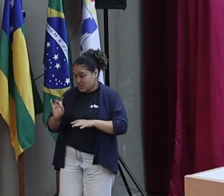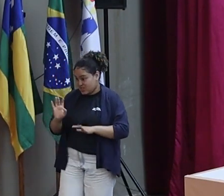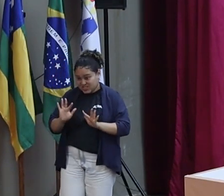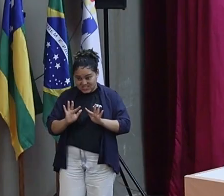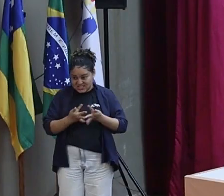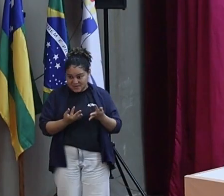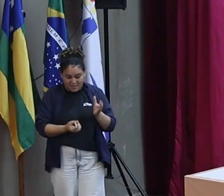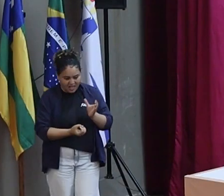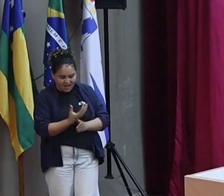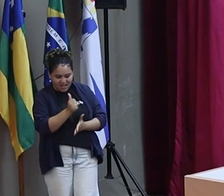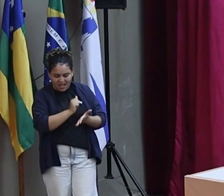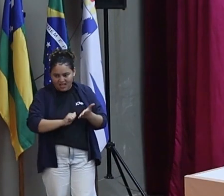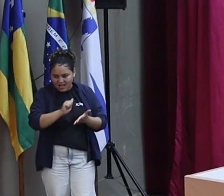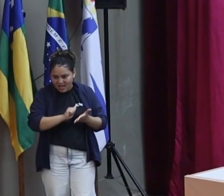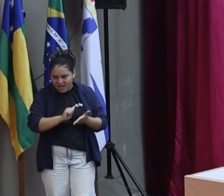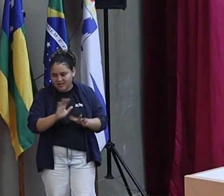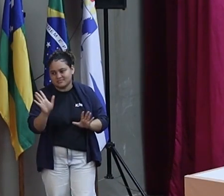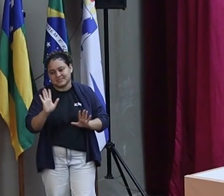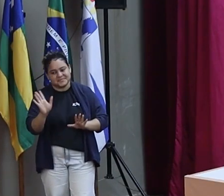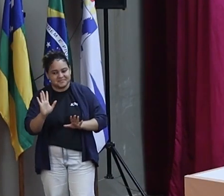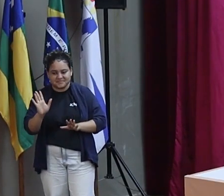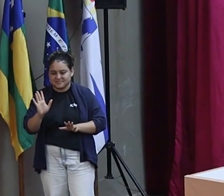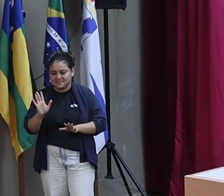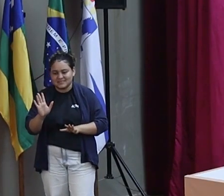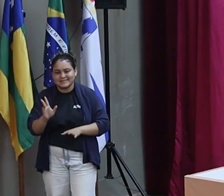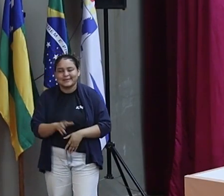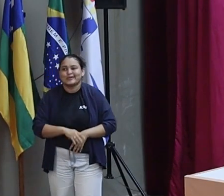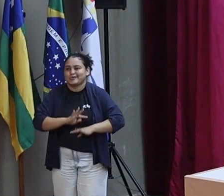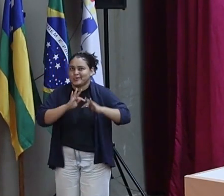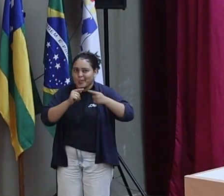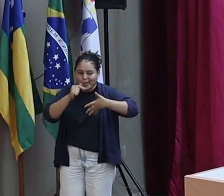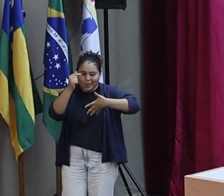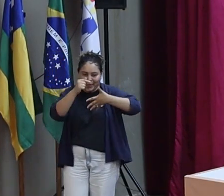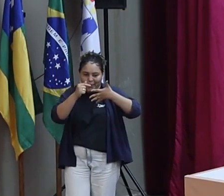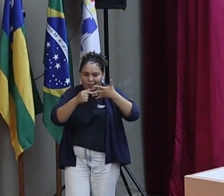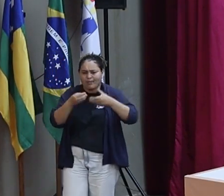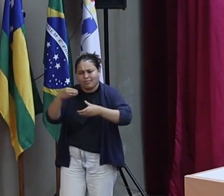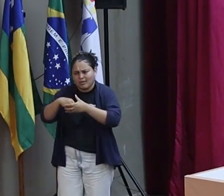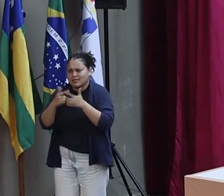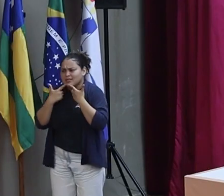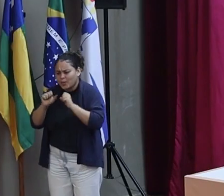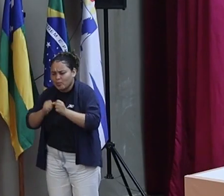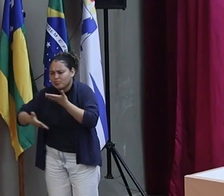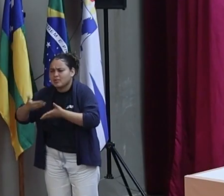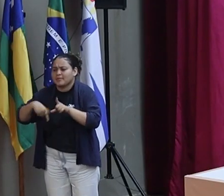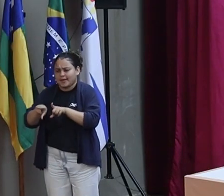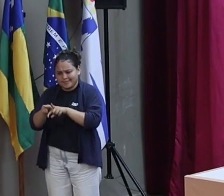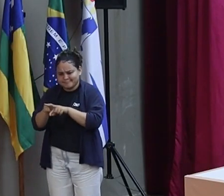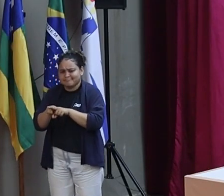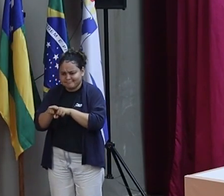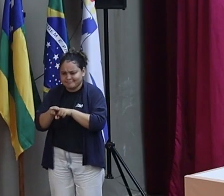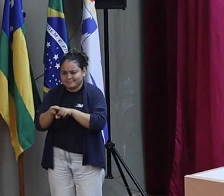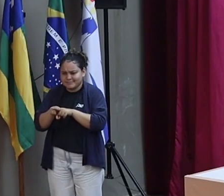na criação da LAB, né? Era na questão, olhando em termos da linguística aplicada, porque